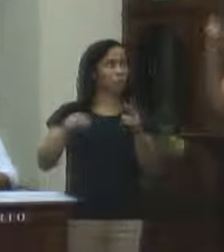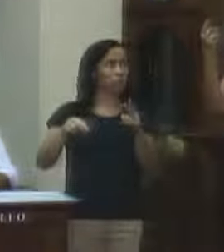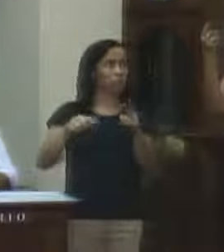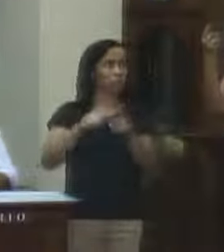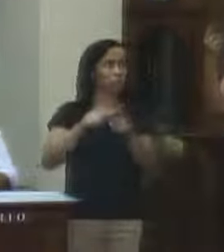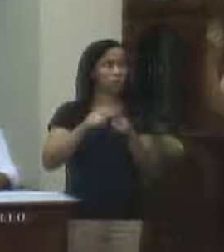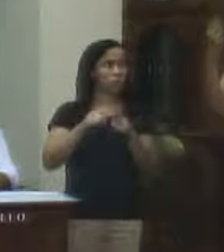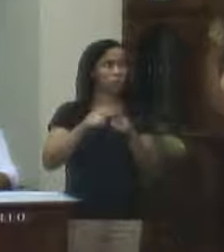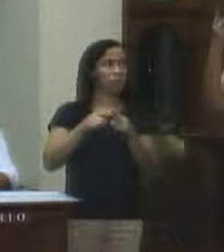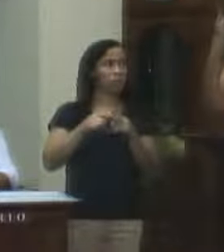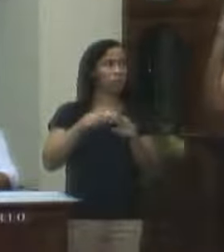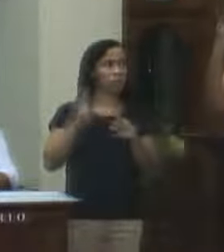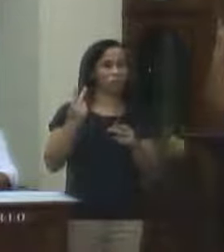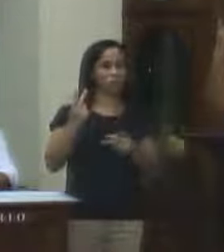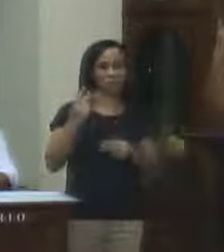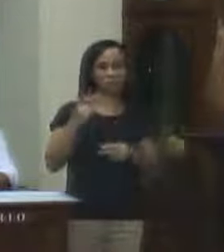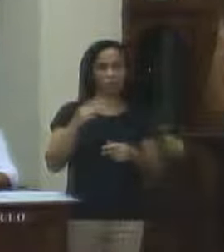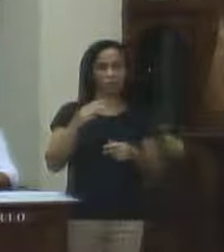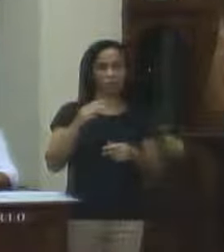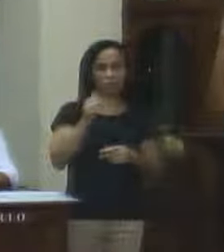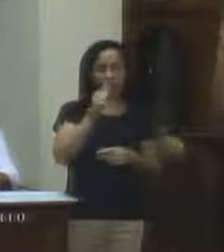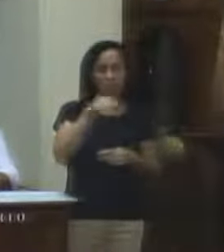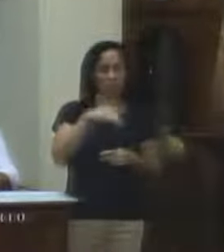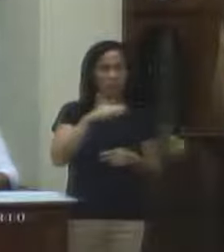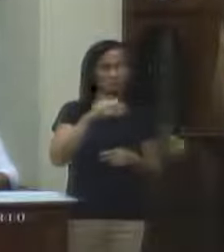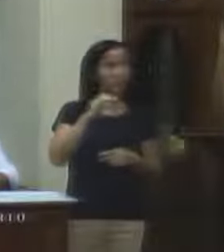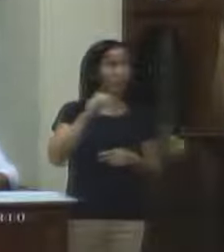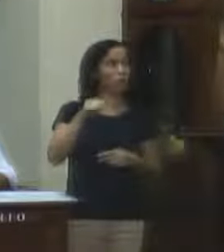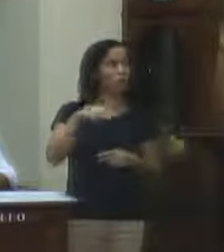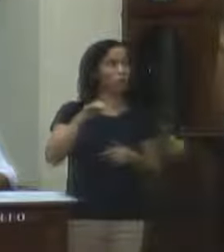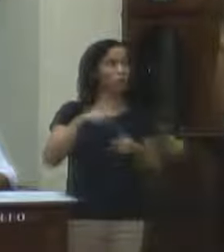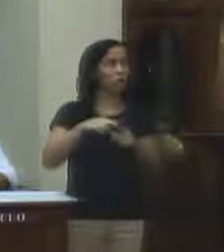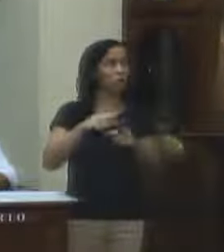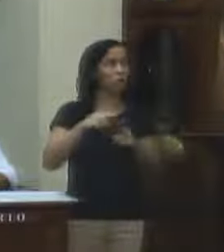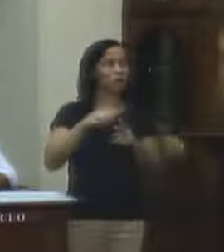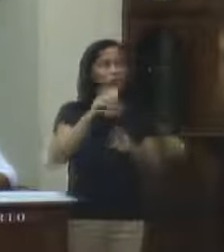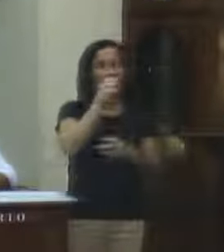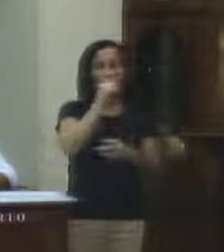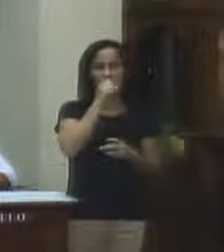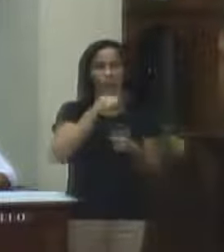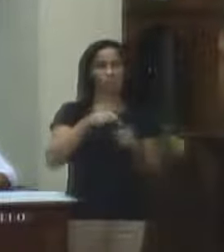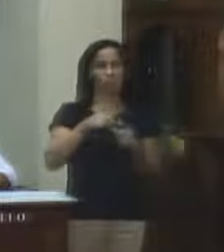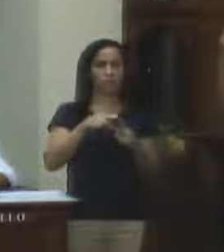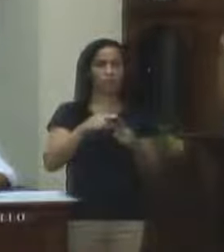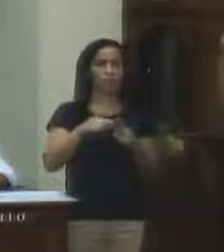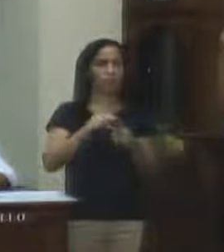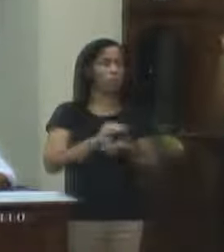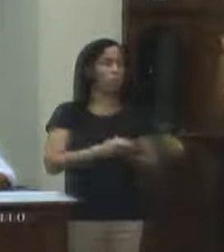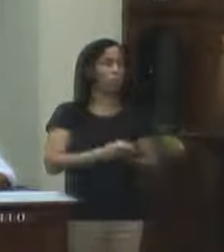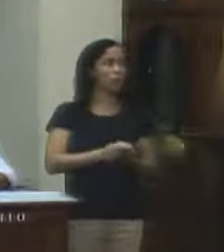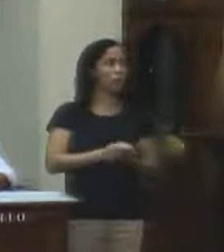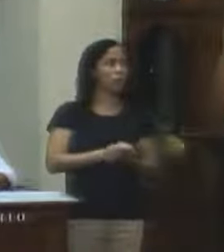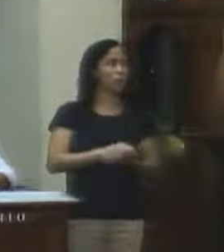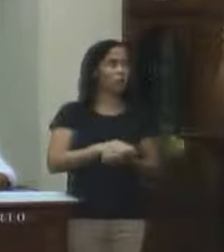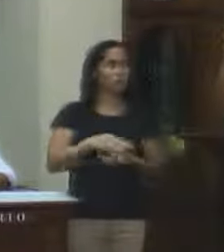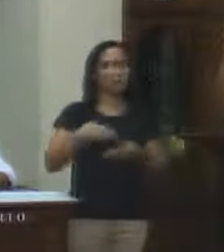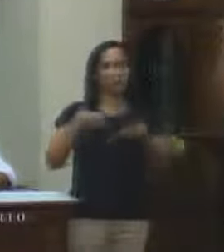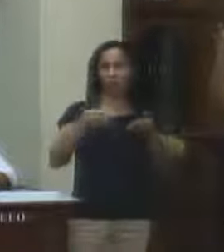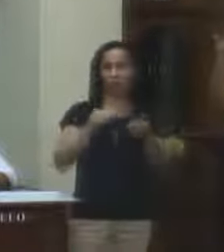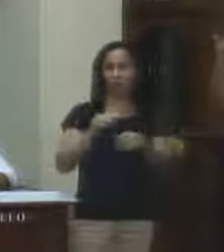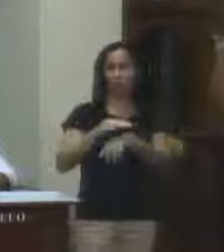que no caso ele achou 2 ambulantes no sábado. E ele